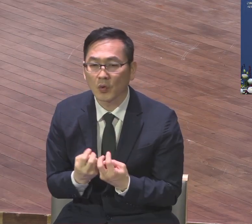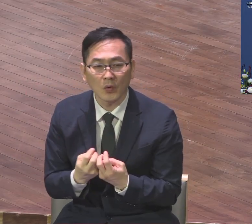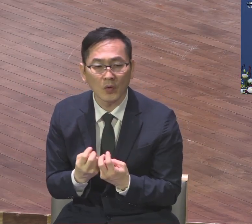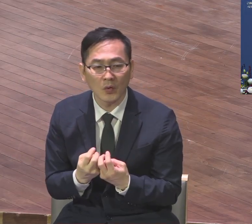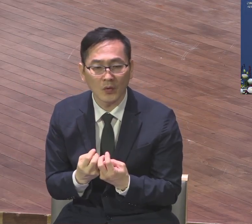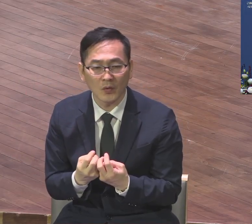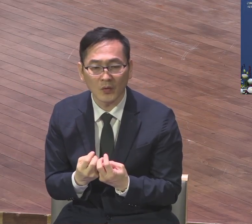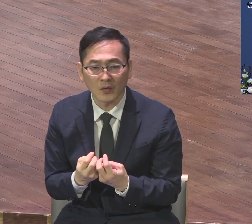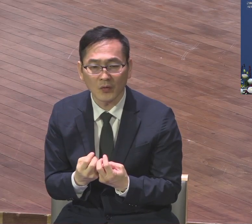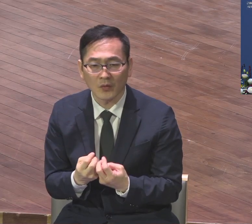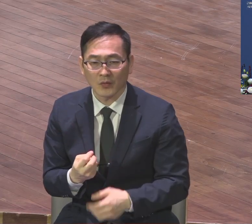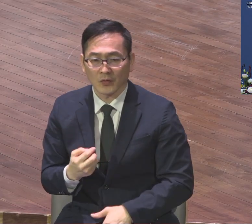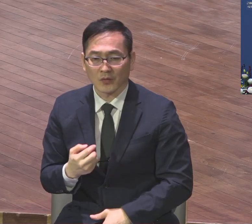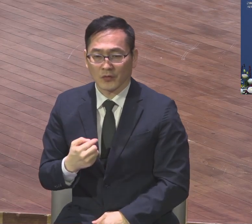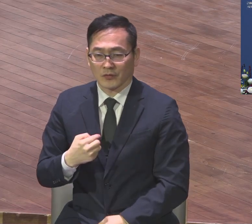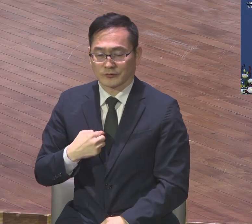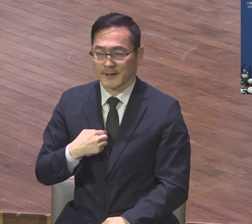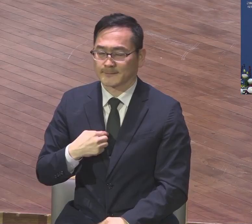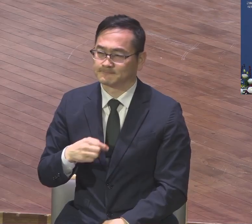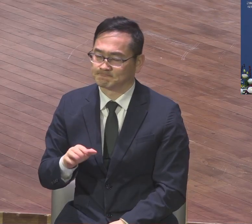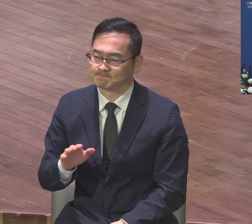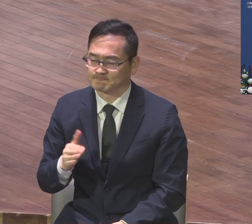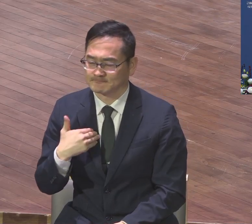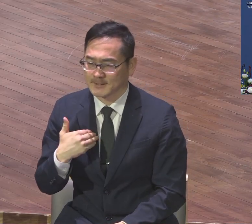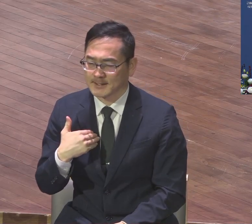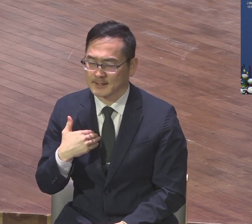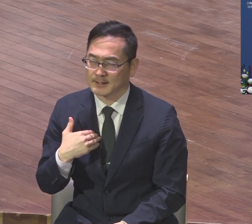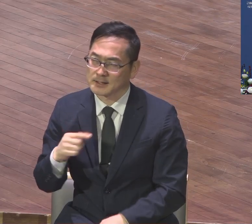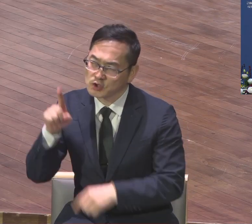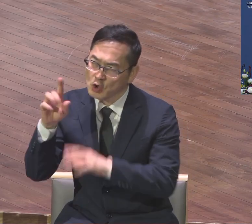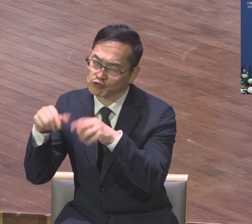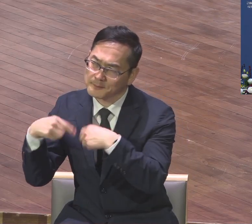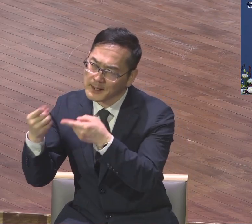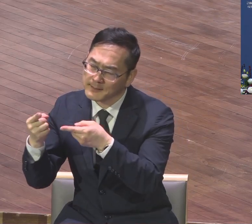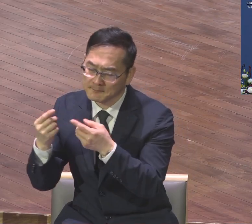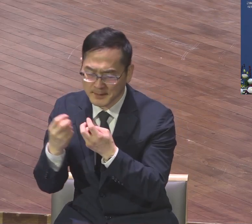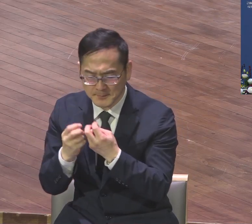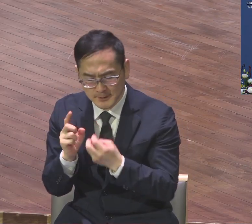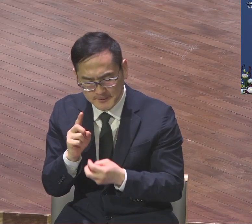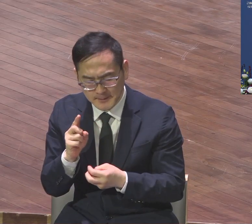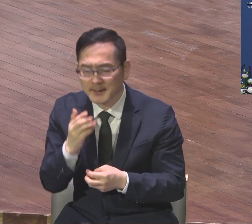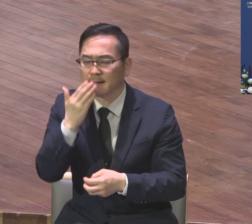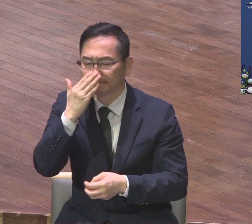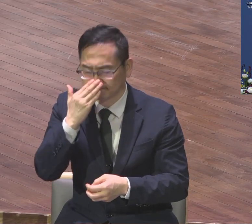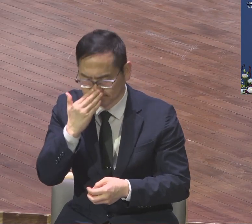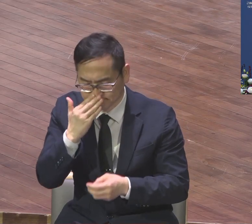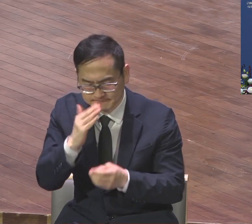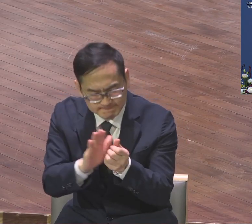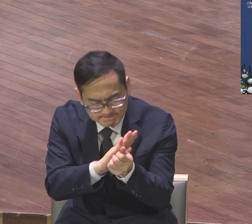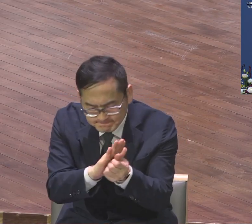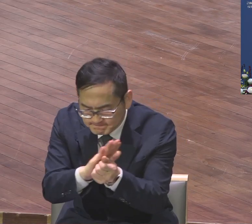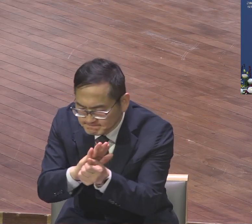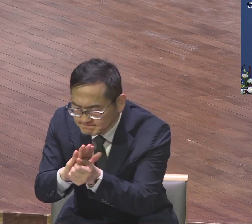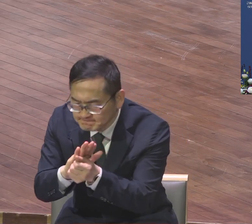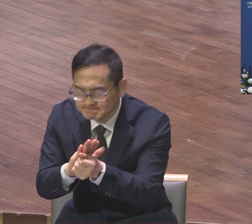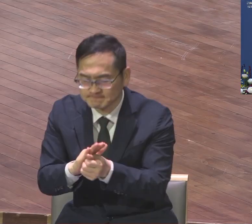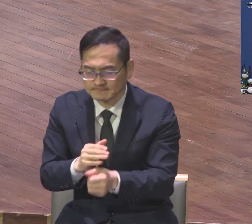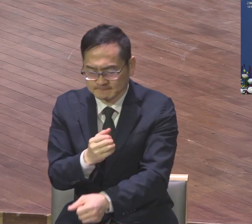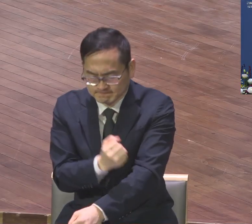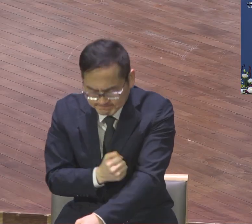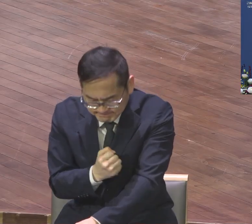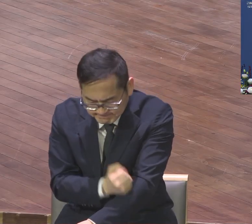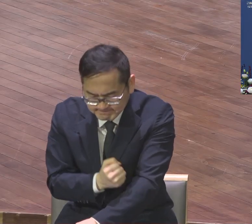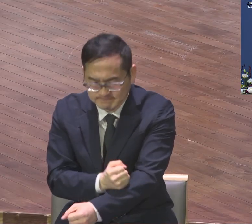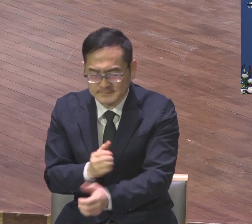내가 살면서 사람들에게 착하게 하고 겸손하게 하고 좋은 일을